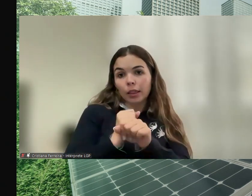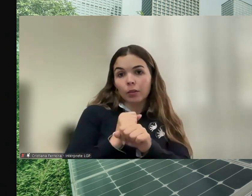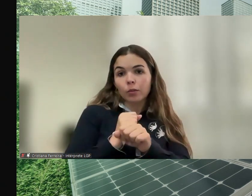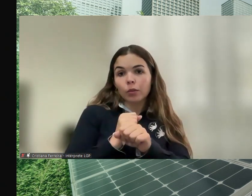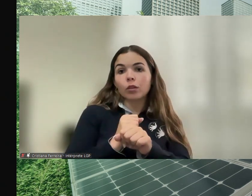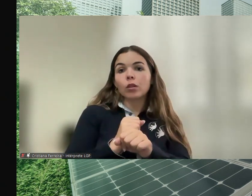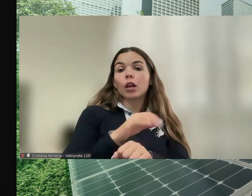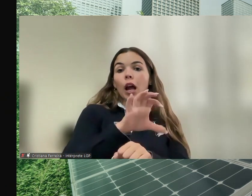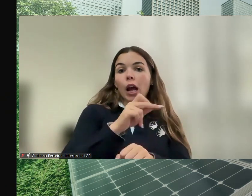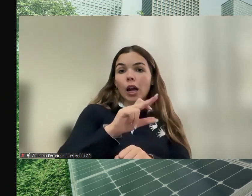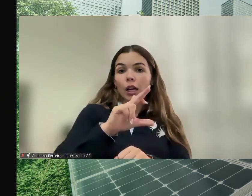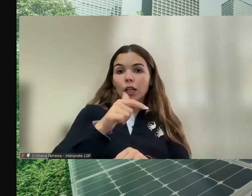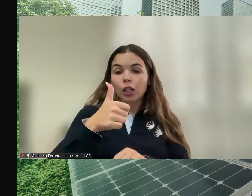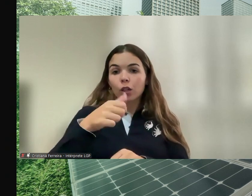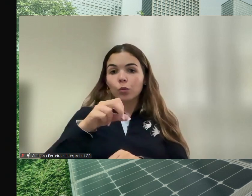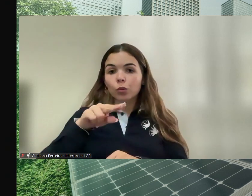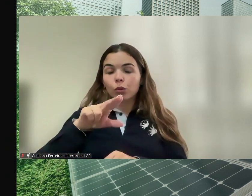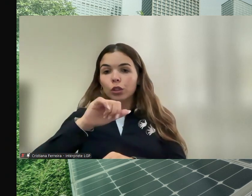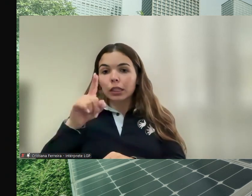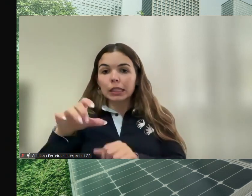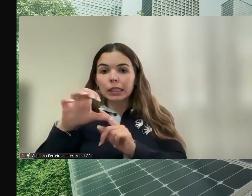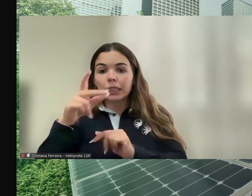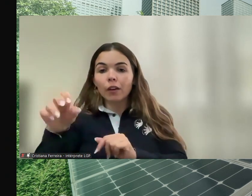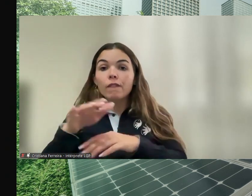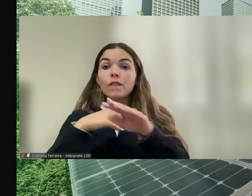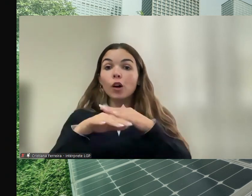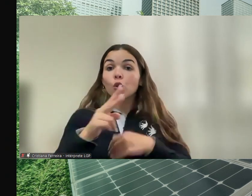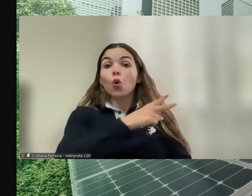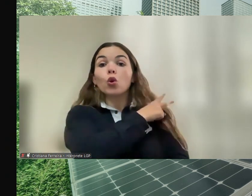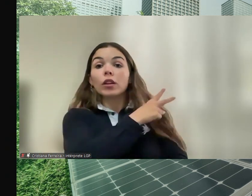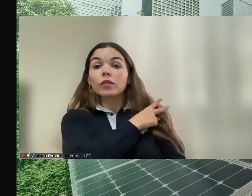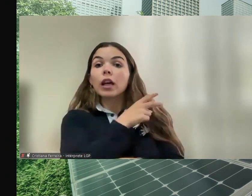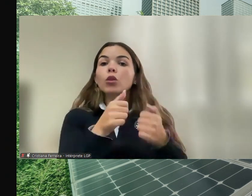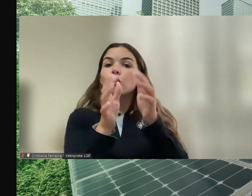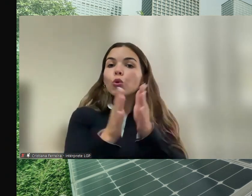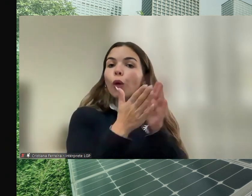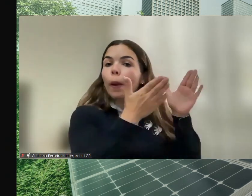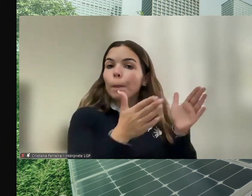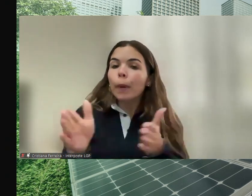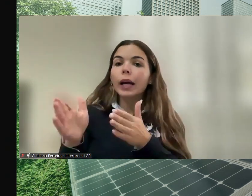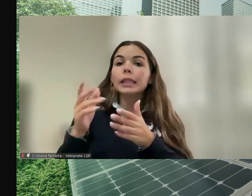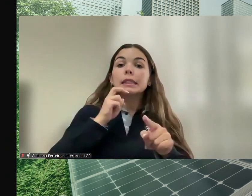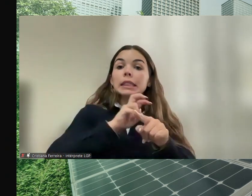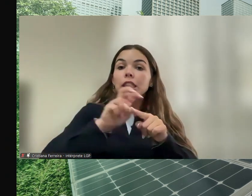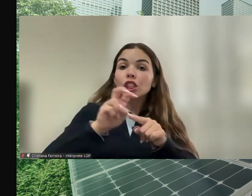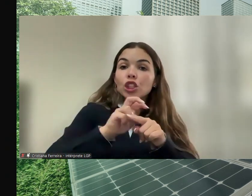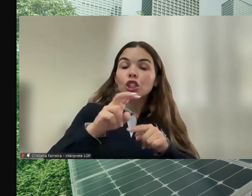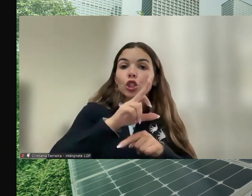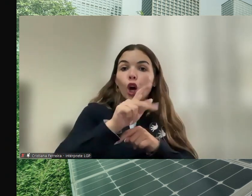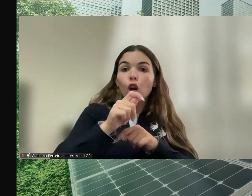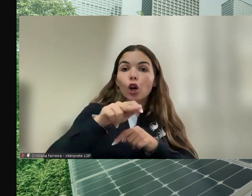descarbonização. Aí foi feito com a Universidade também toda a parte das energias renováveis.